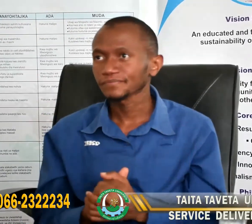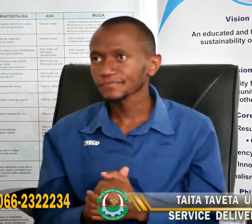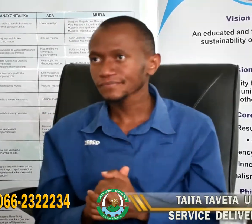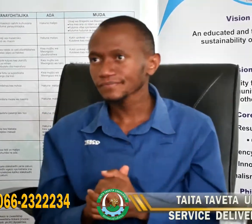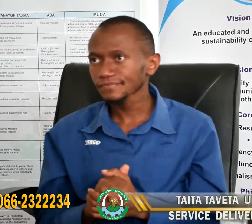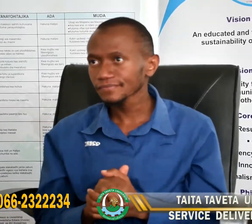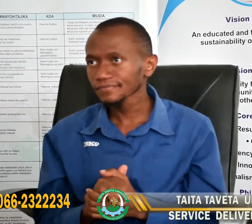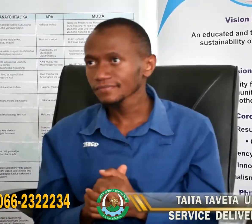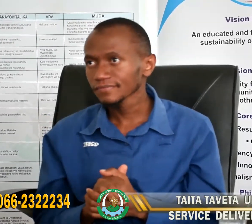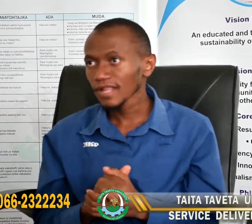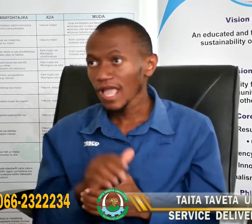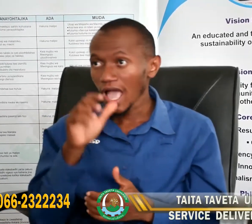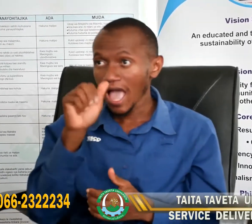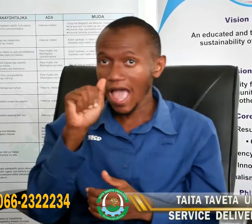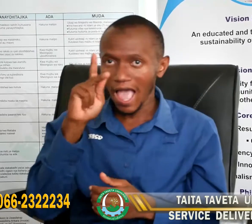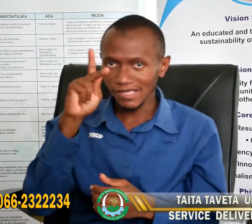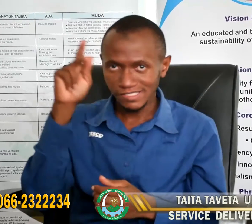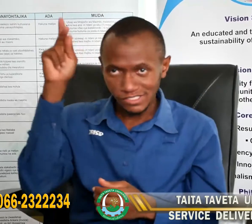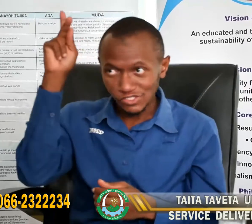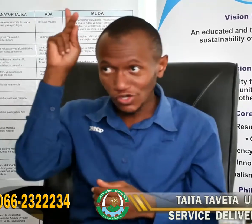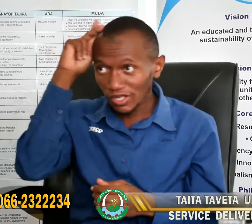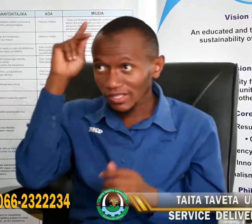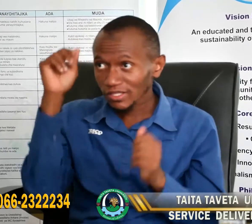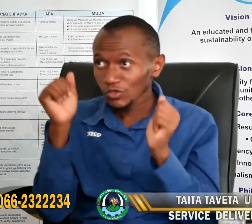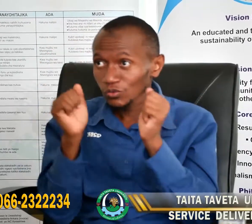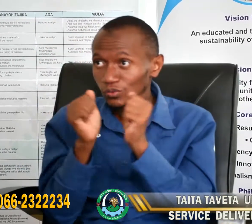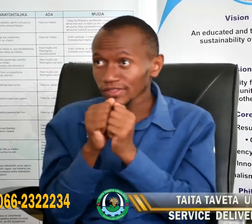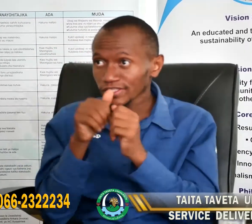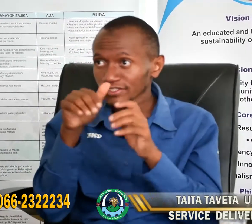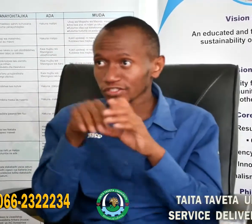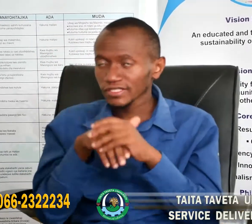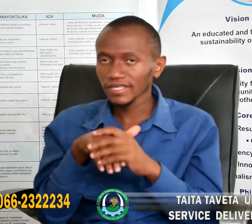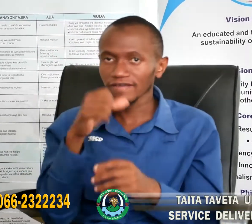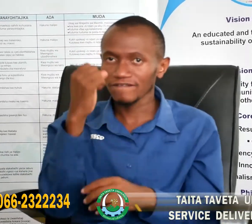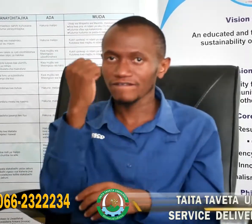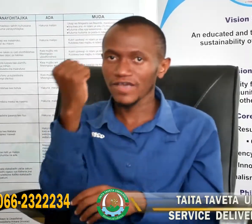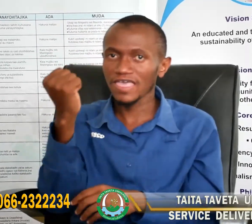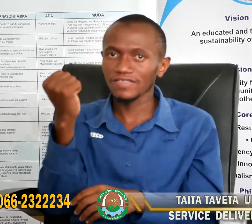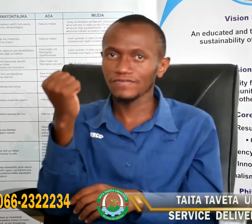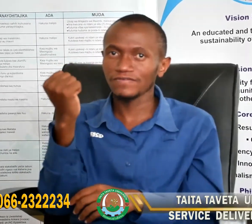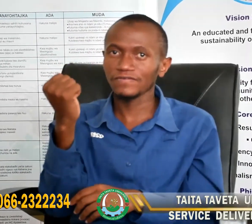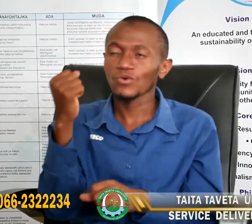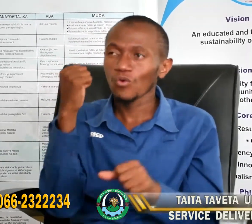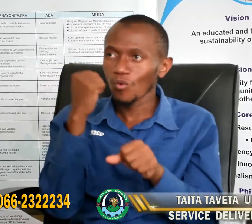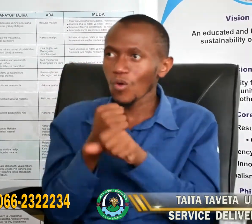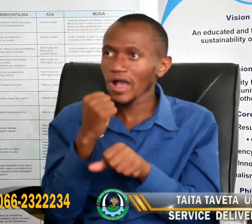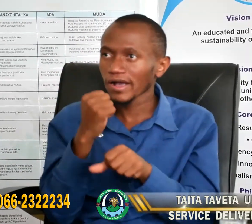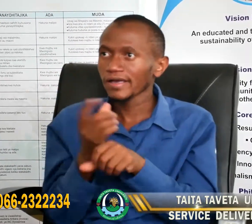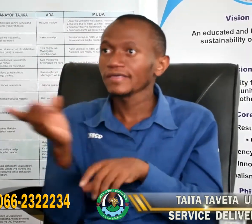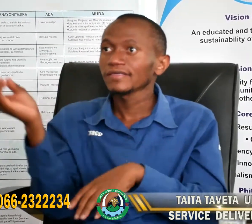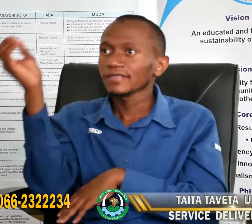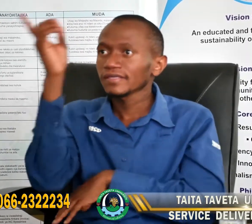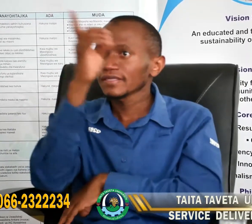Ada, kwa mujibu wa mwongozo wa karo. Muda, wiki nne za kwanza za